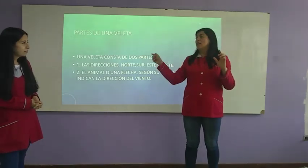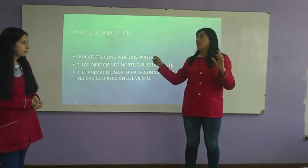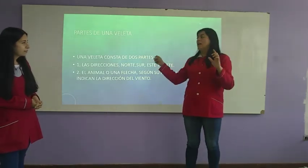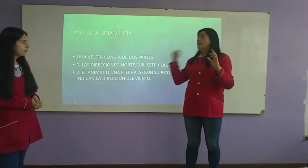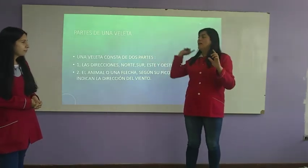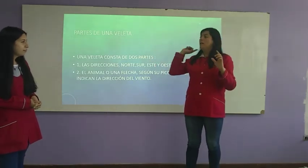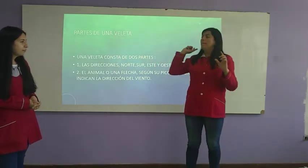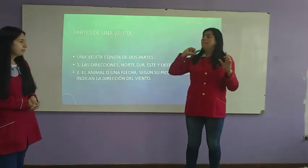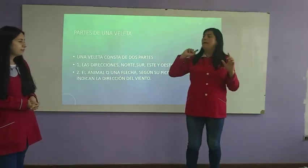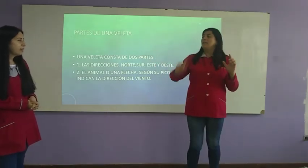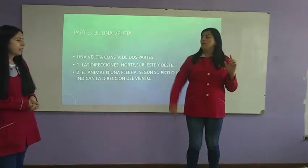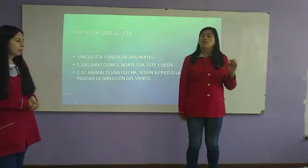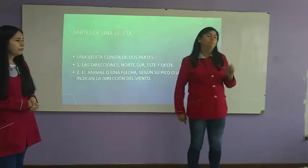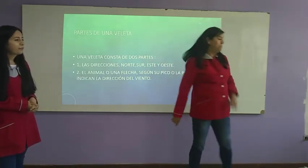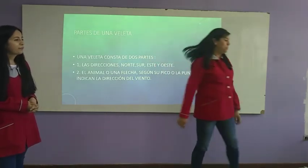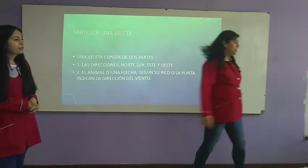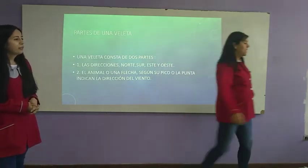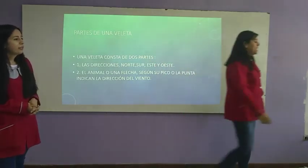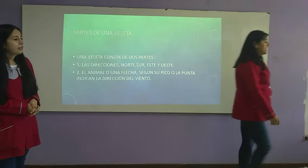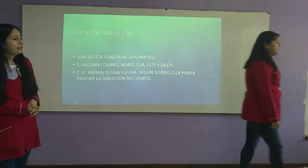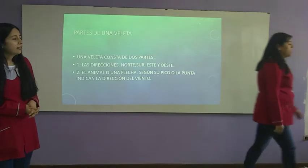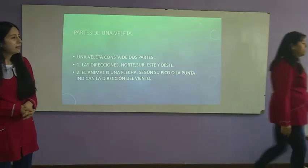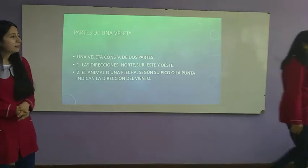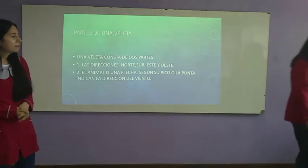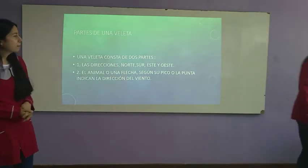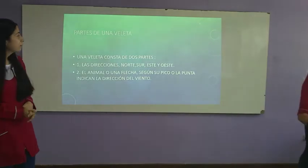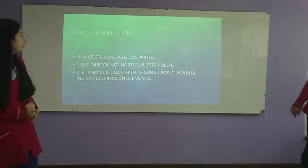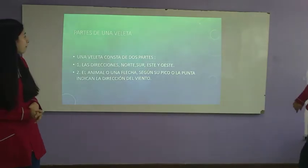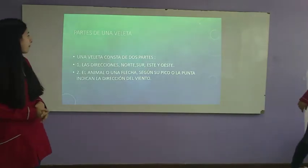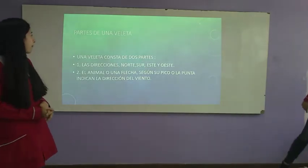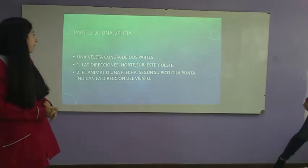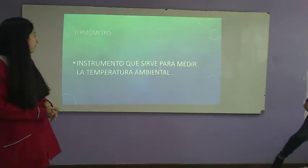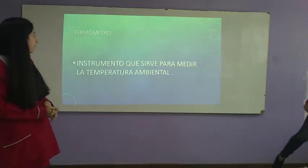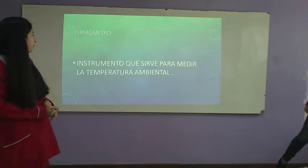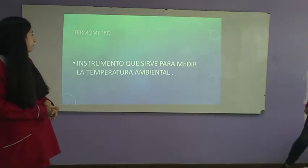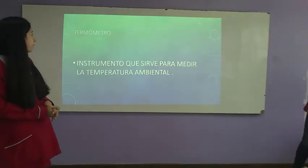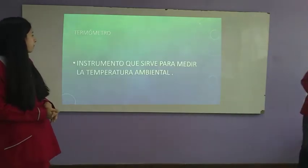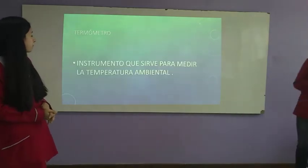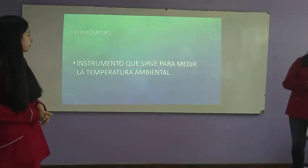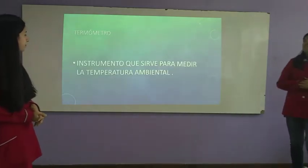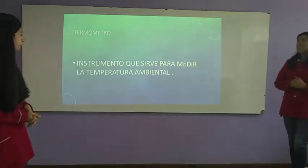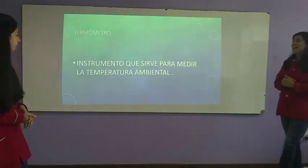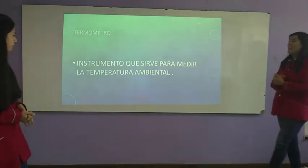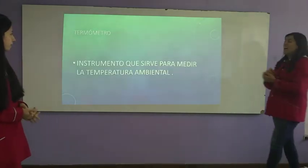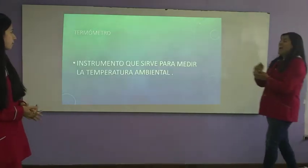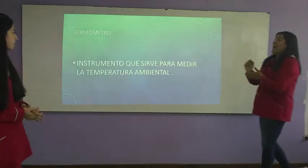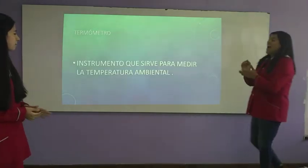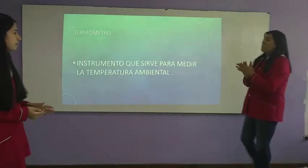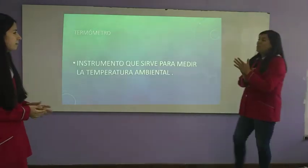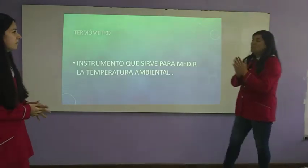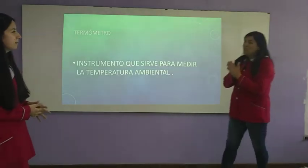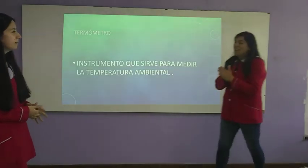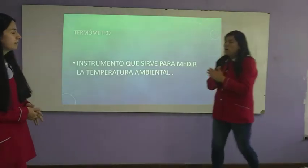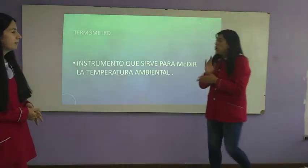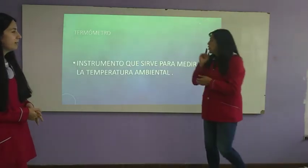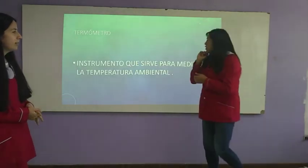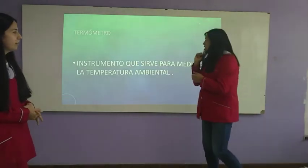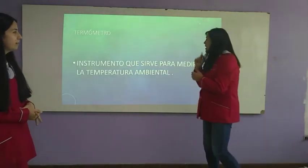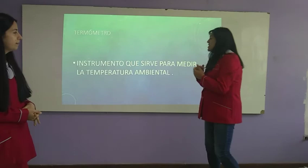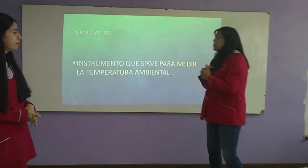del viento. Y ahora, Juanita, mire, vamos a pasar a conocer otro